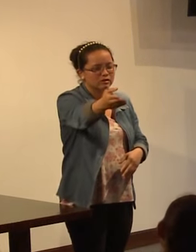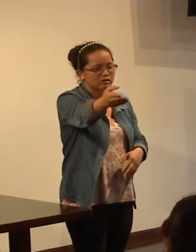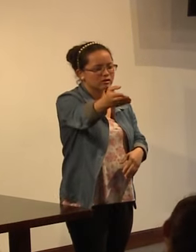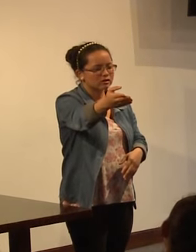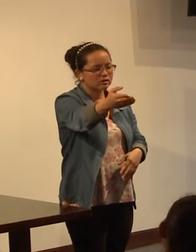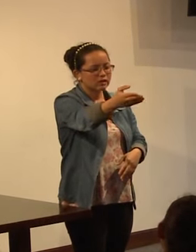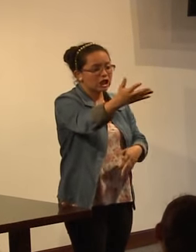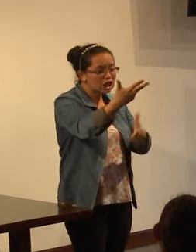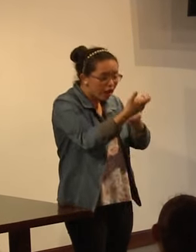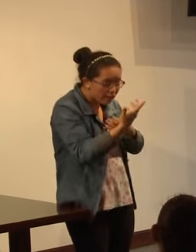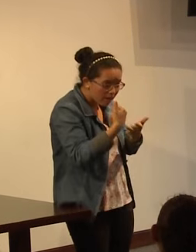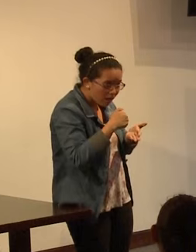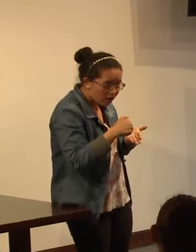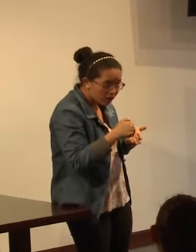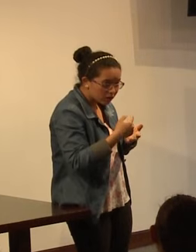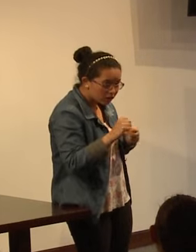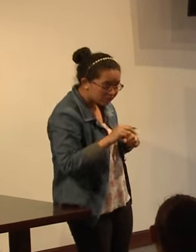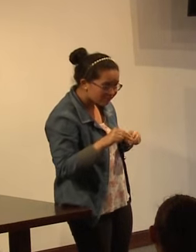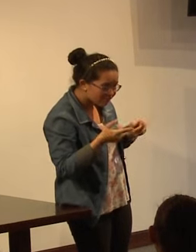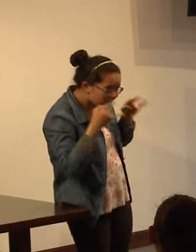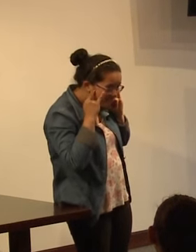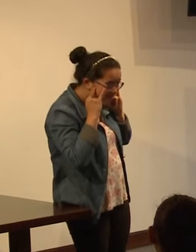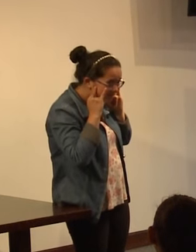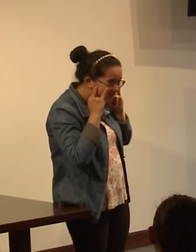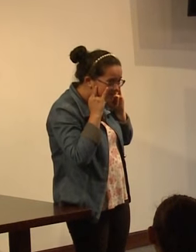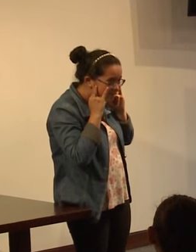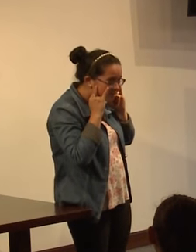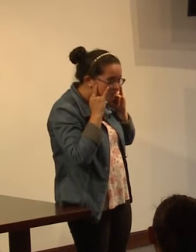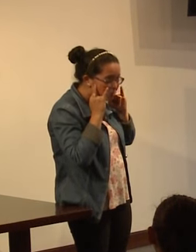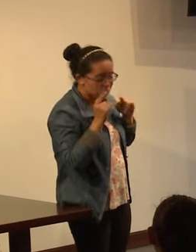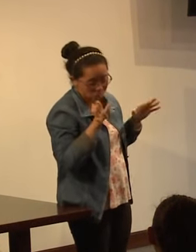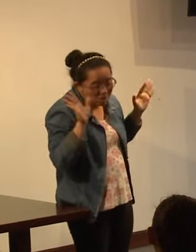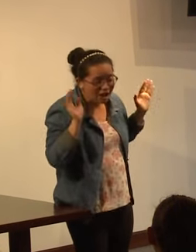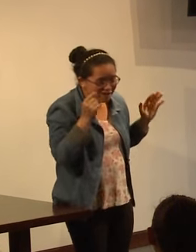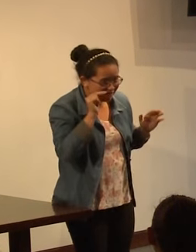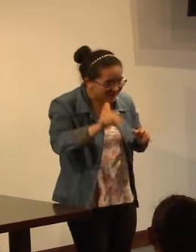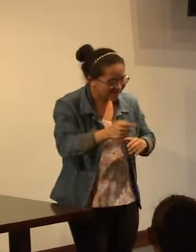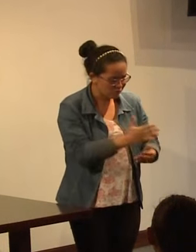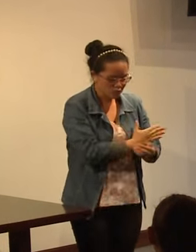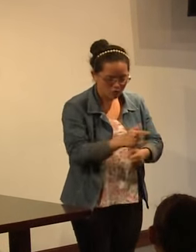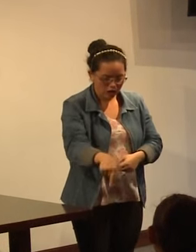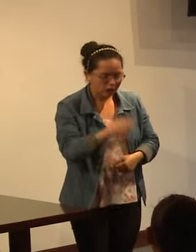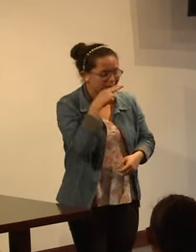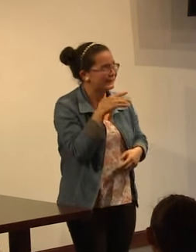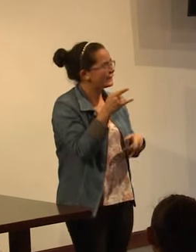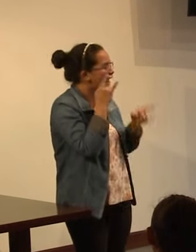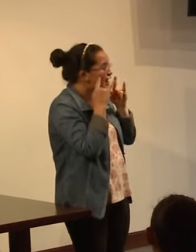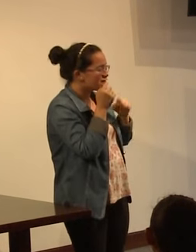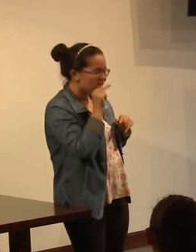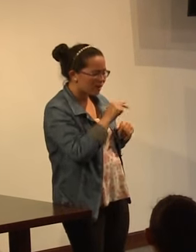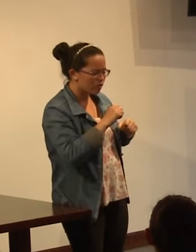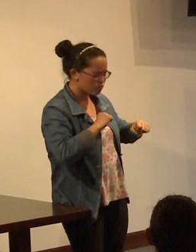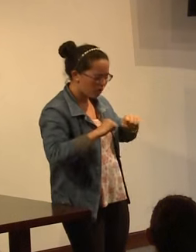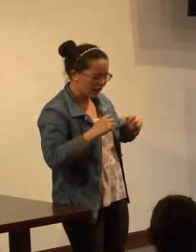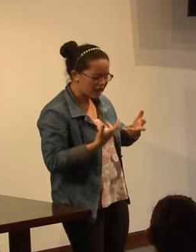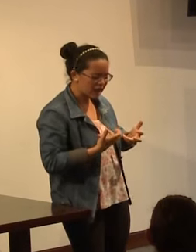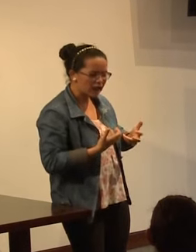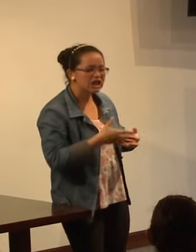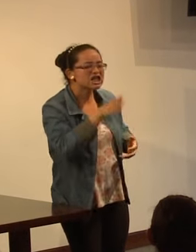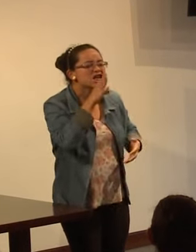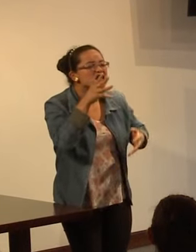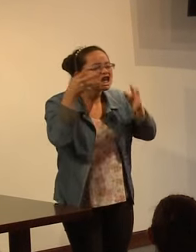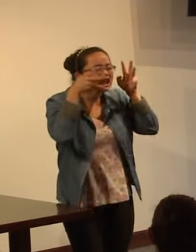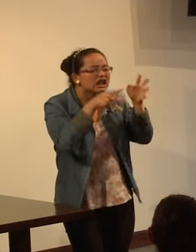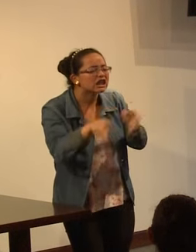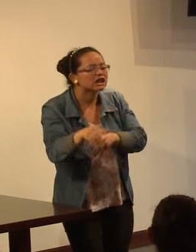¿Quién dijo bailar? ¿Sí? ¿No? Bueno, pero ¿se han dado cuenta que uno le pone música y el niño intenta moverse? ¿Quién le enseñó al niño que tenía que moverse? ¿Quién le